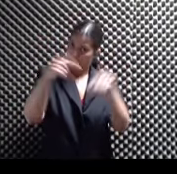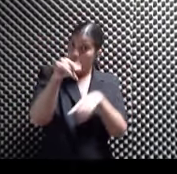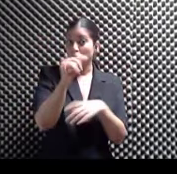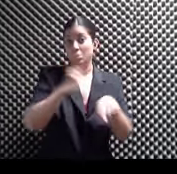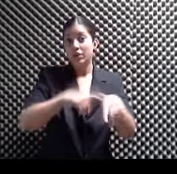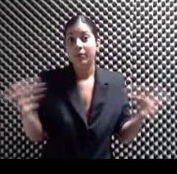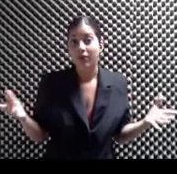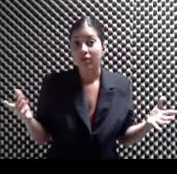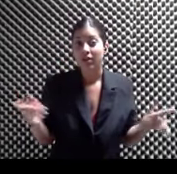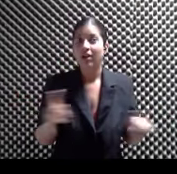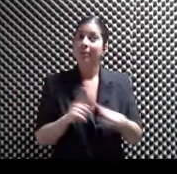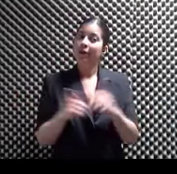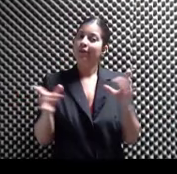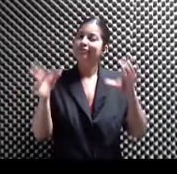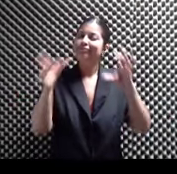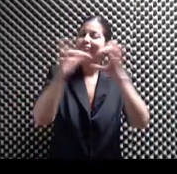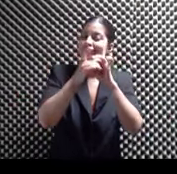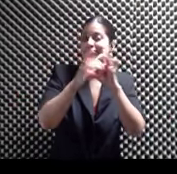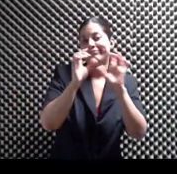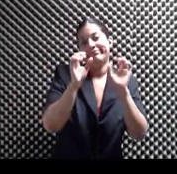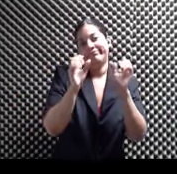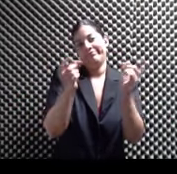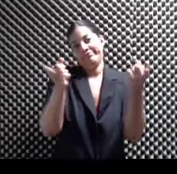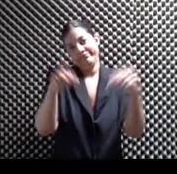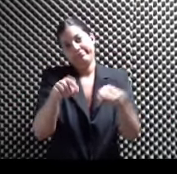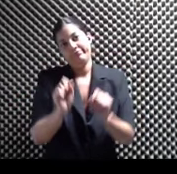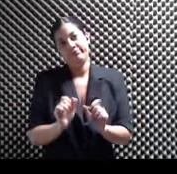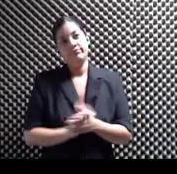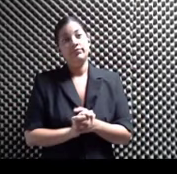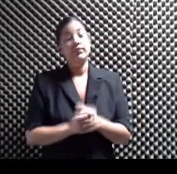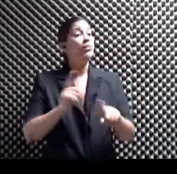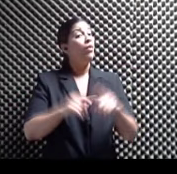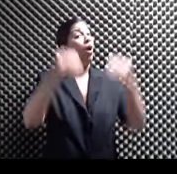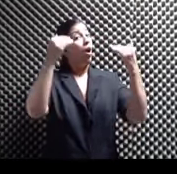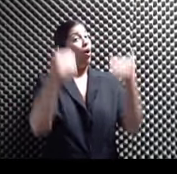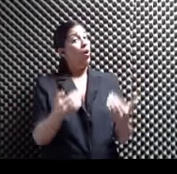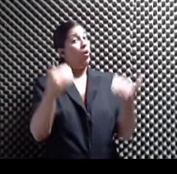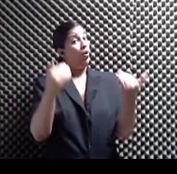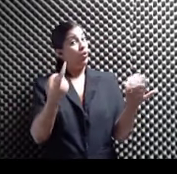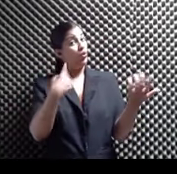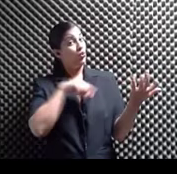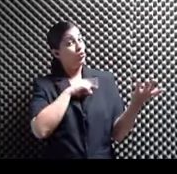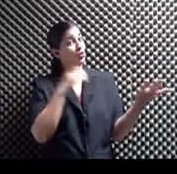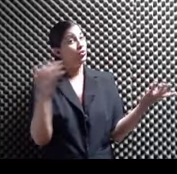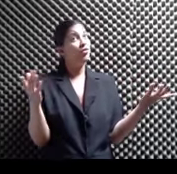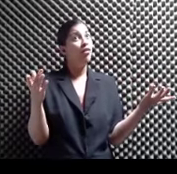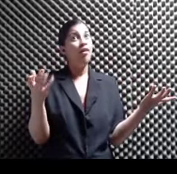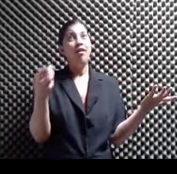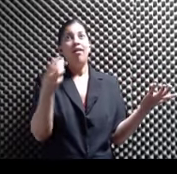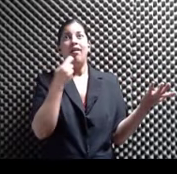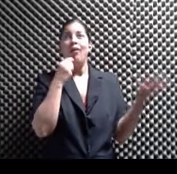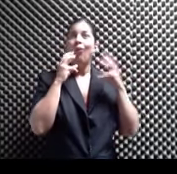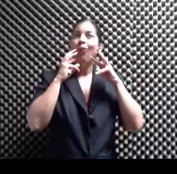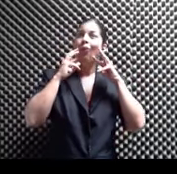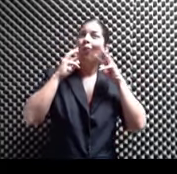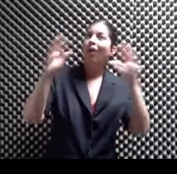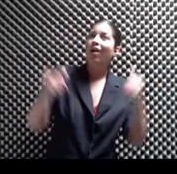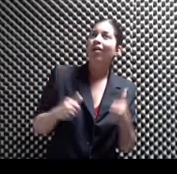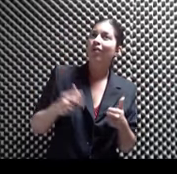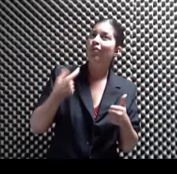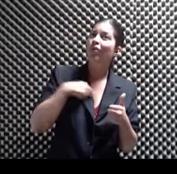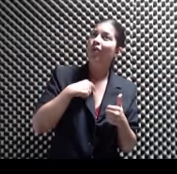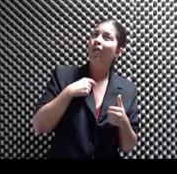analogía era inevitable. Era inevitable, y entonces ahora que nosotros estamos, ¿verdad?, como que diciendo, wow, decidimos